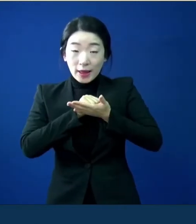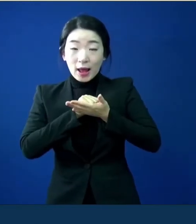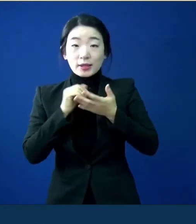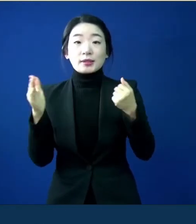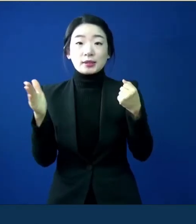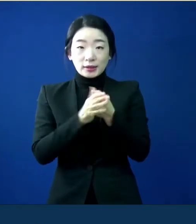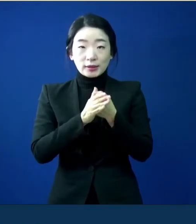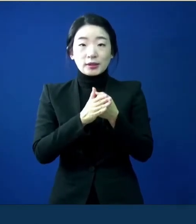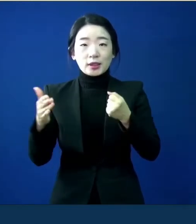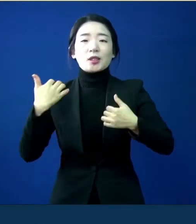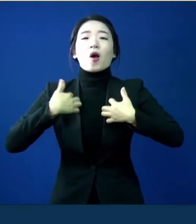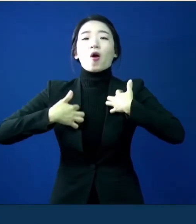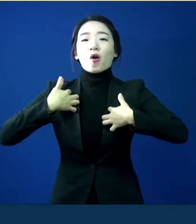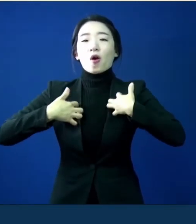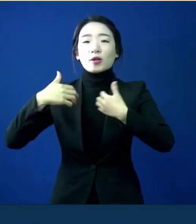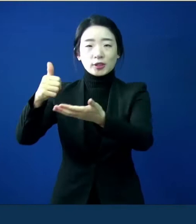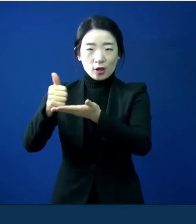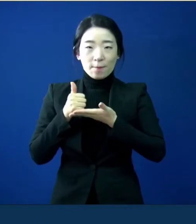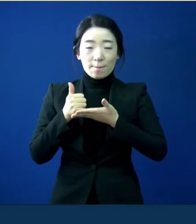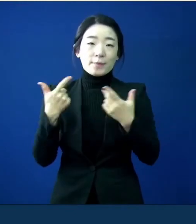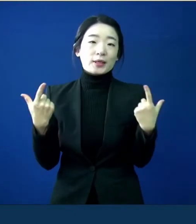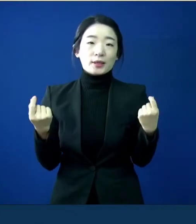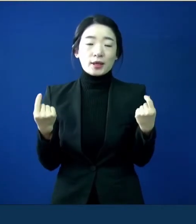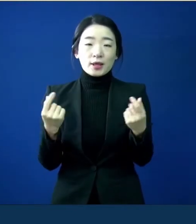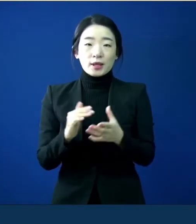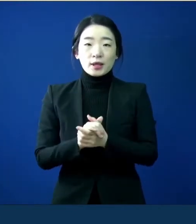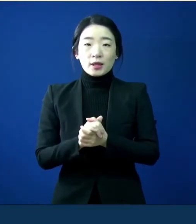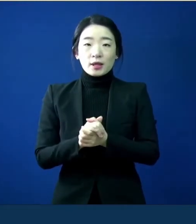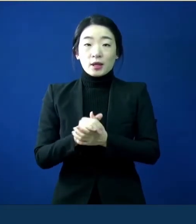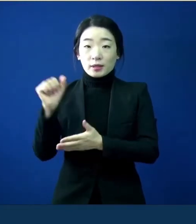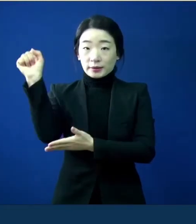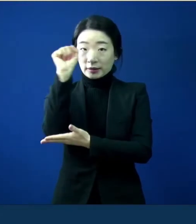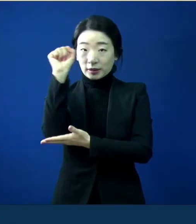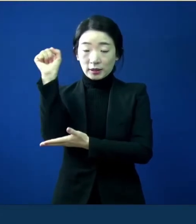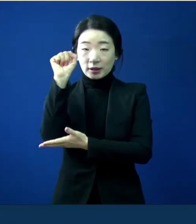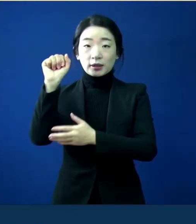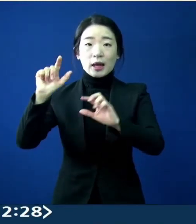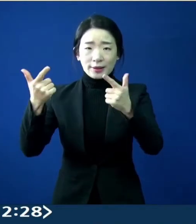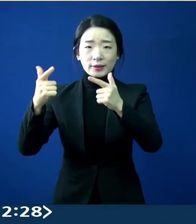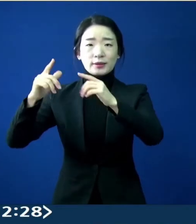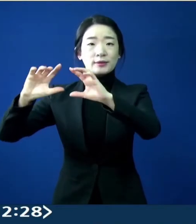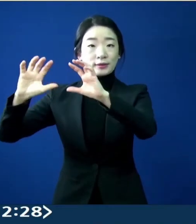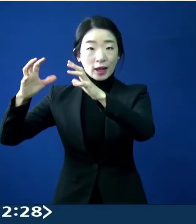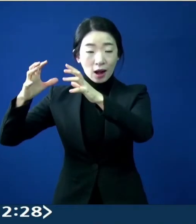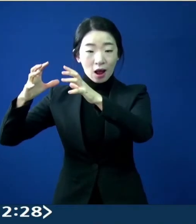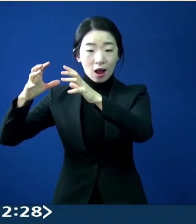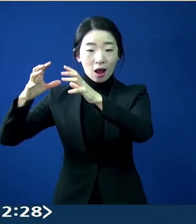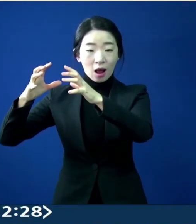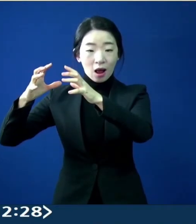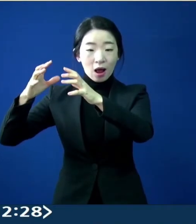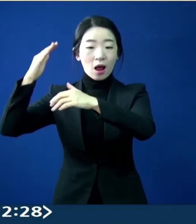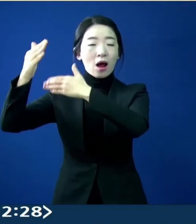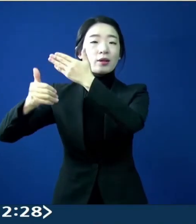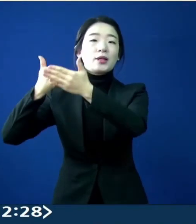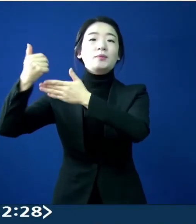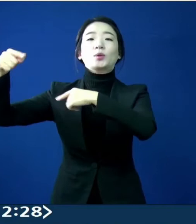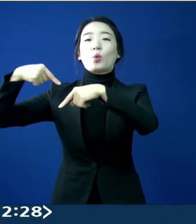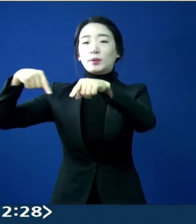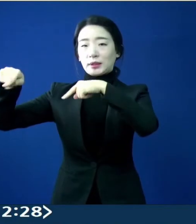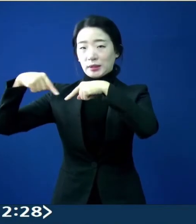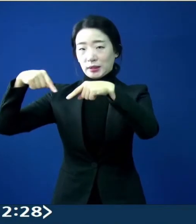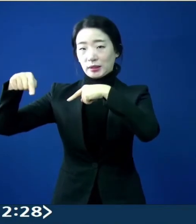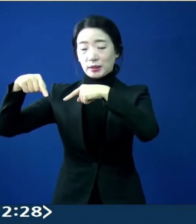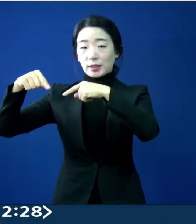이 뜻입니다. 흔들리지 않은 나라, 하나님의 통치, 하나님의 함께하심. 그러니까 오늘 요한복음으로